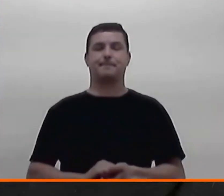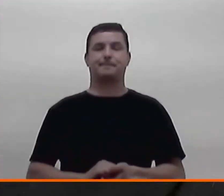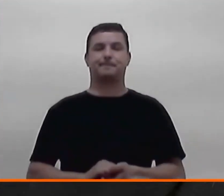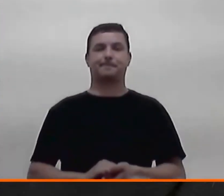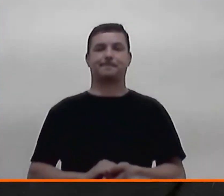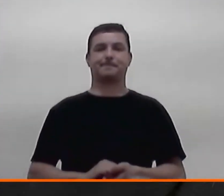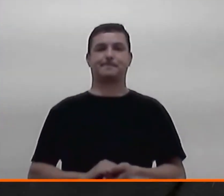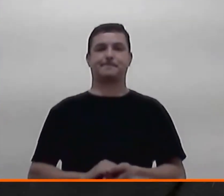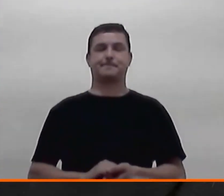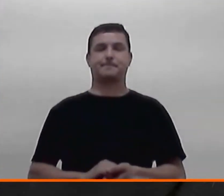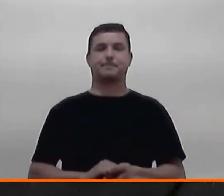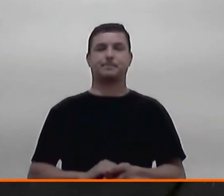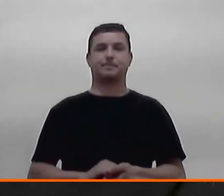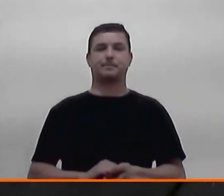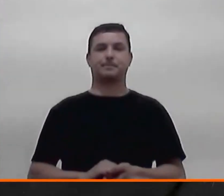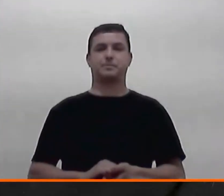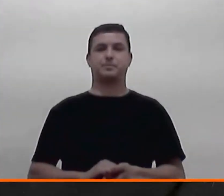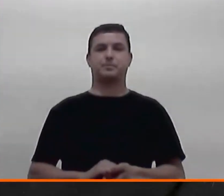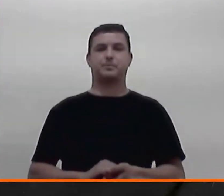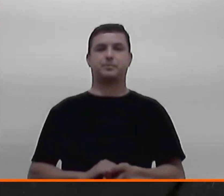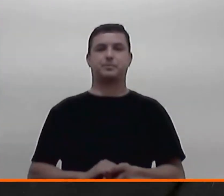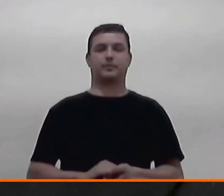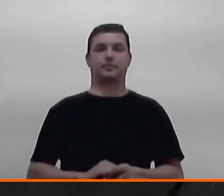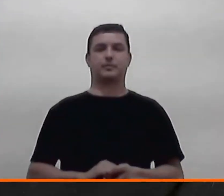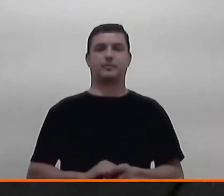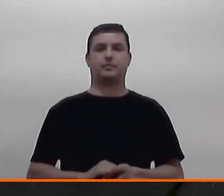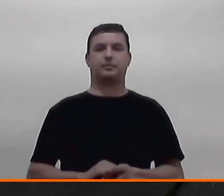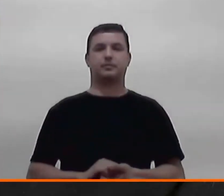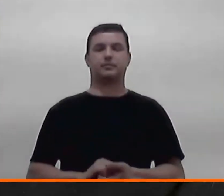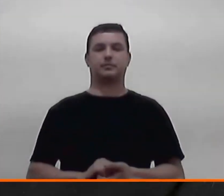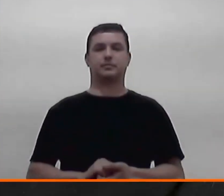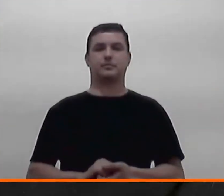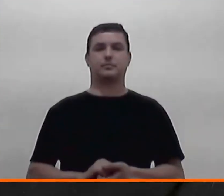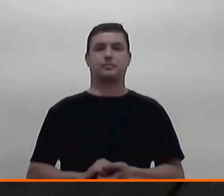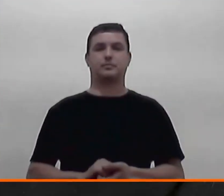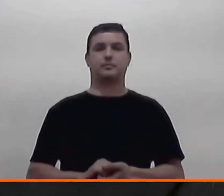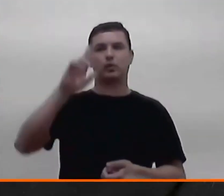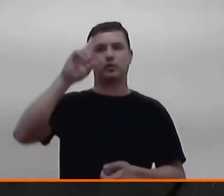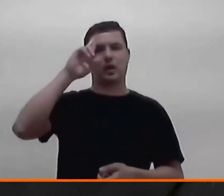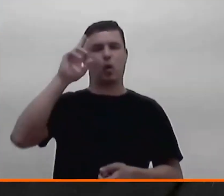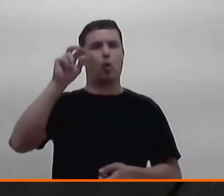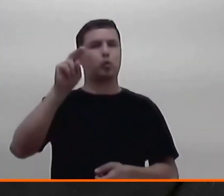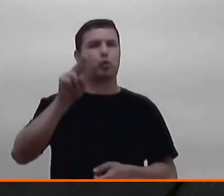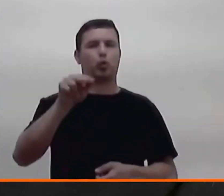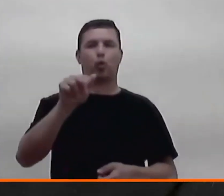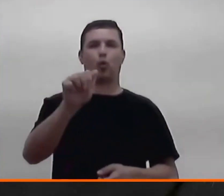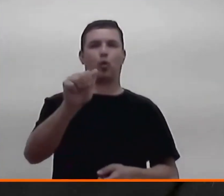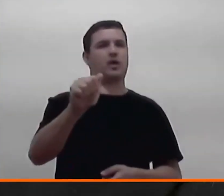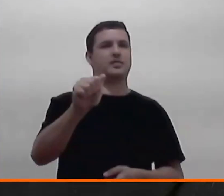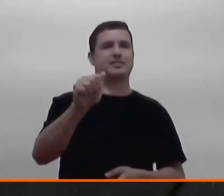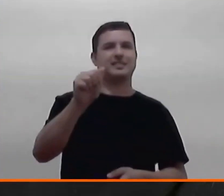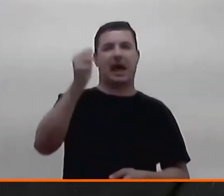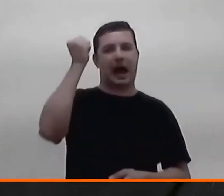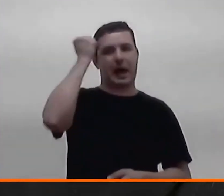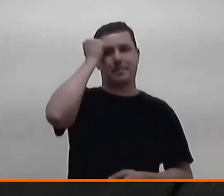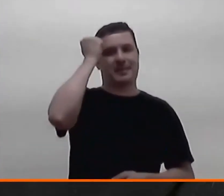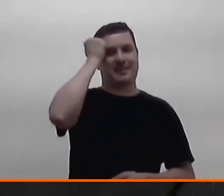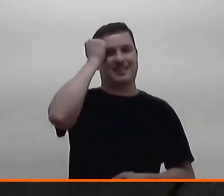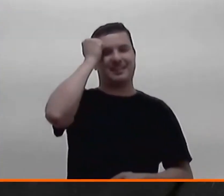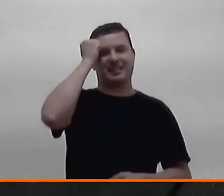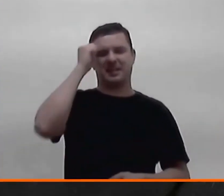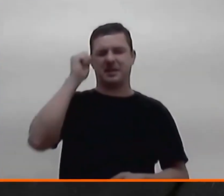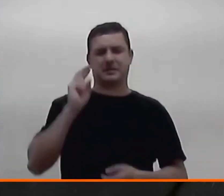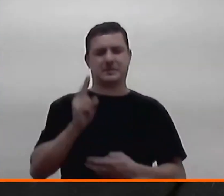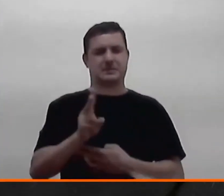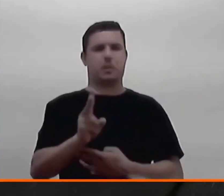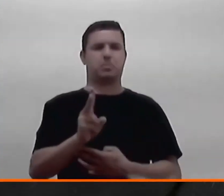O Senhor jurou e não se arrependerá. Tu és sacerdote para sempre, segundo a ordem